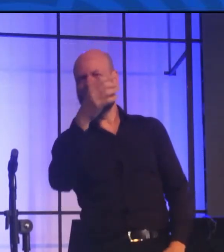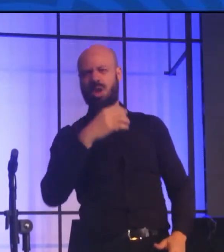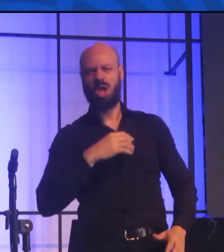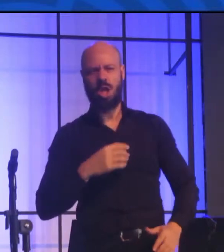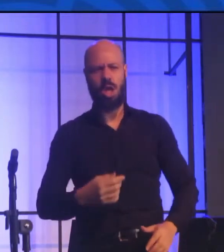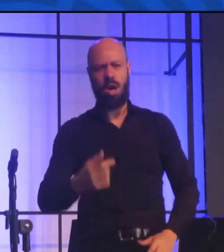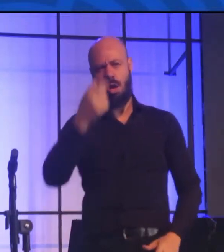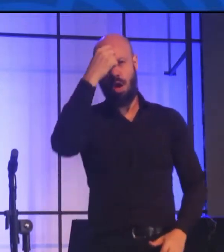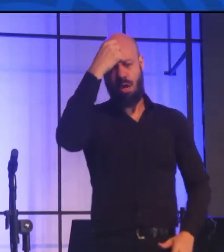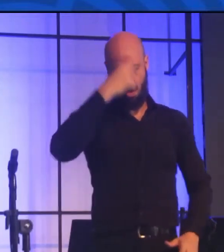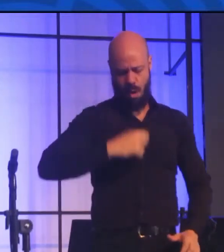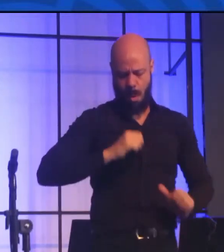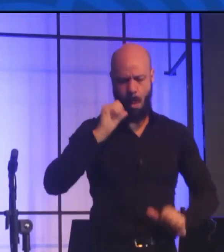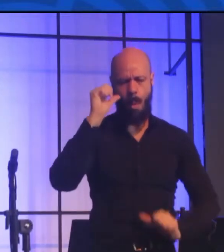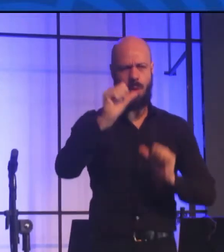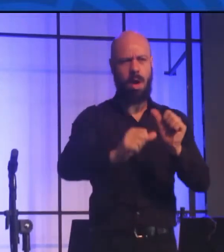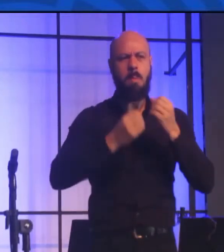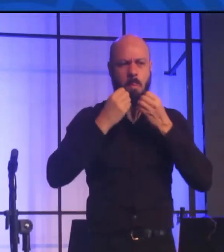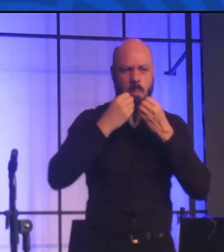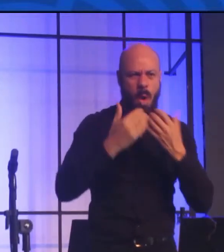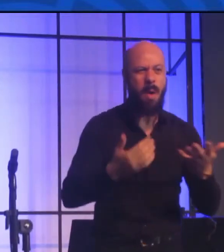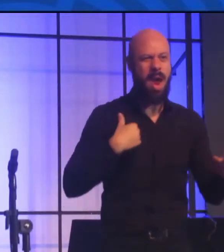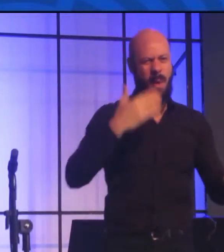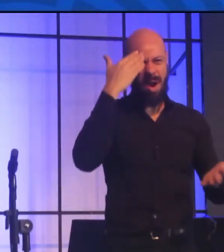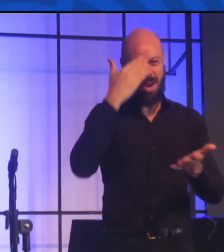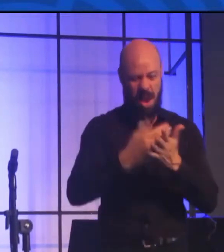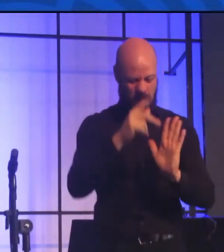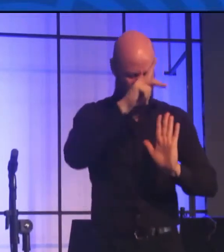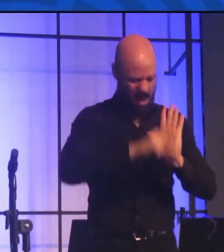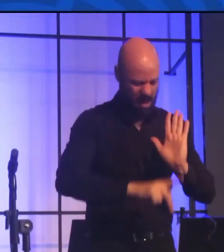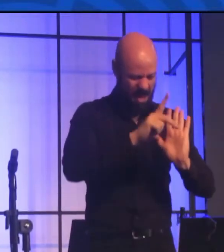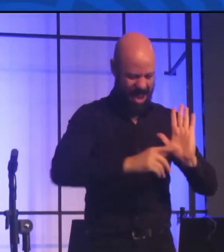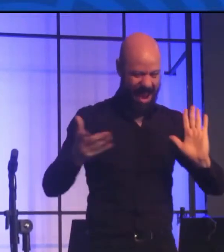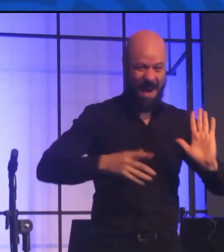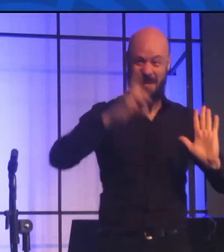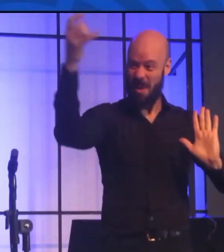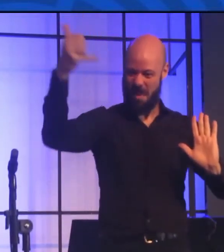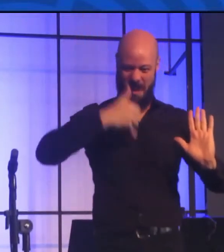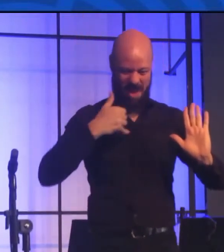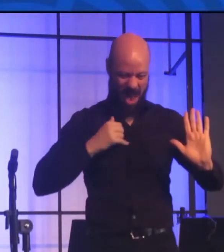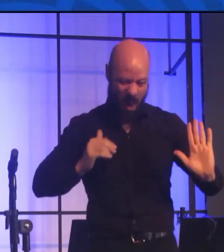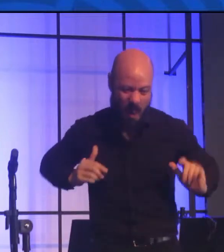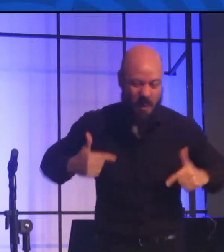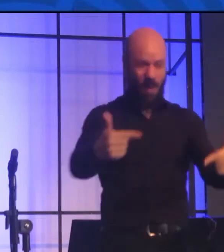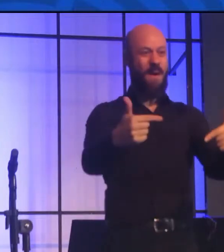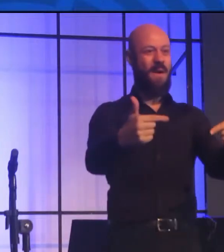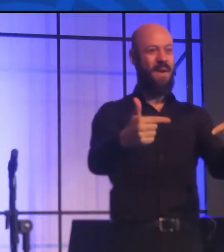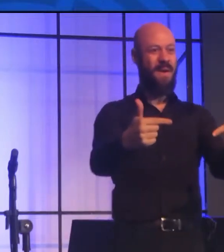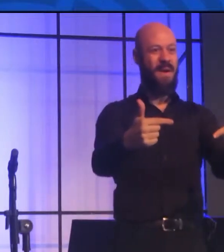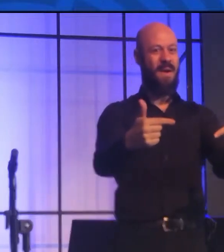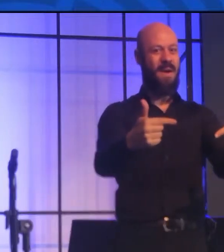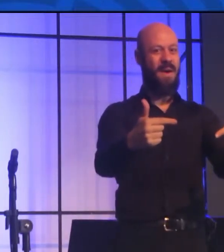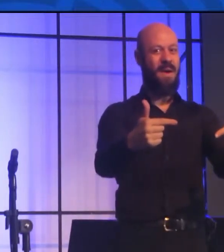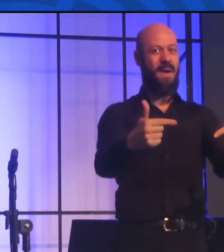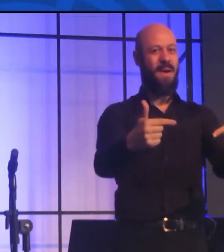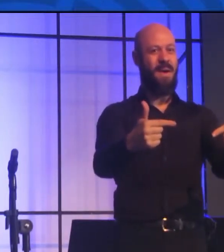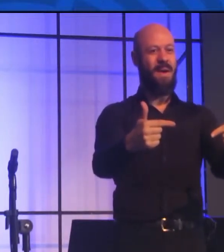Vai ser diferente, vai ser bom. Eu tenho um plano e agora Deus falou e eu vou.